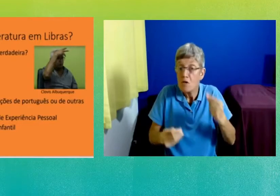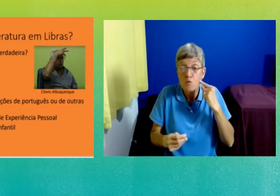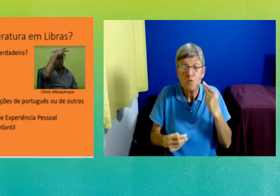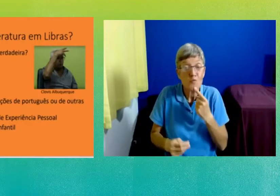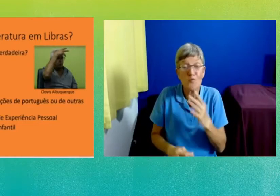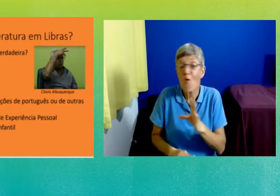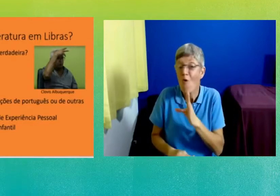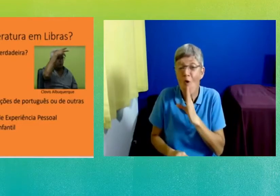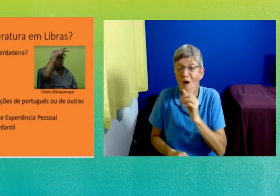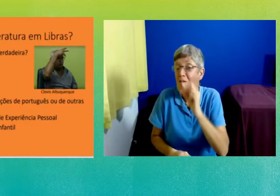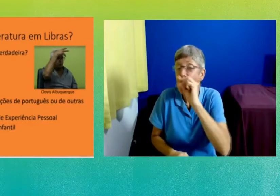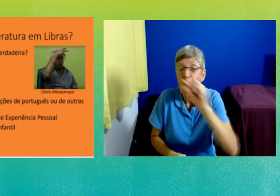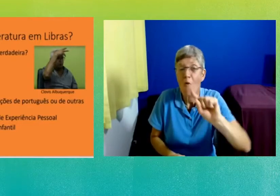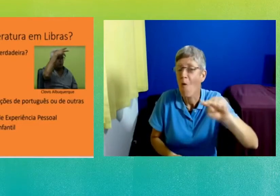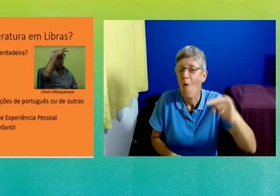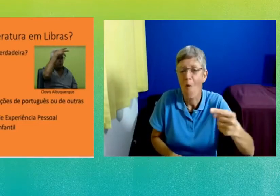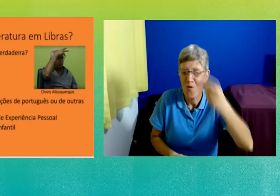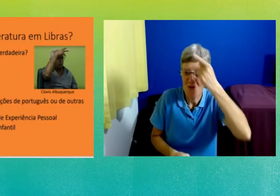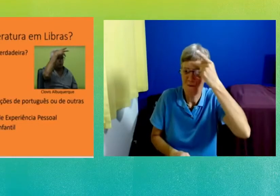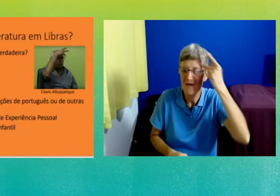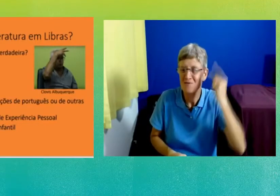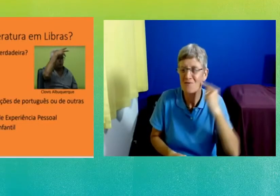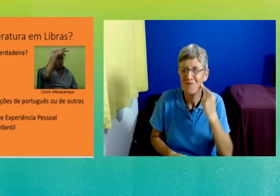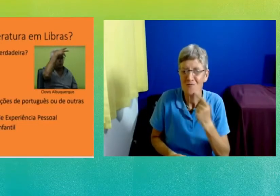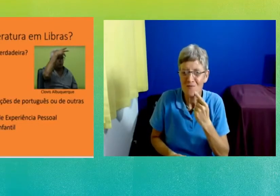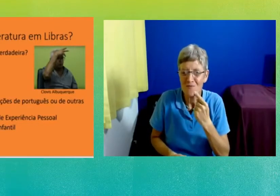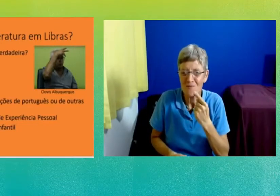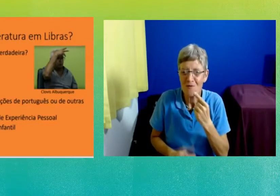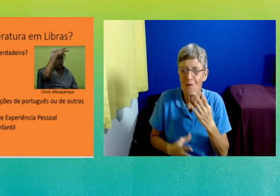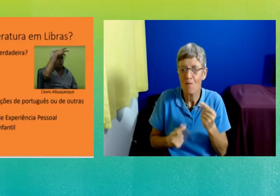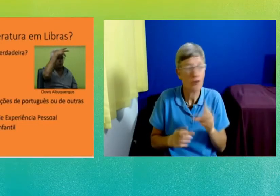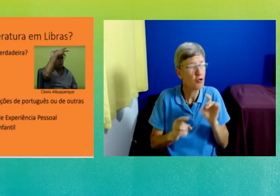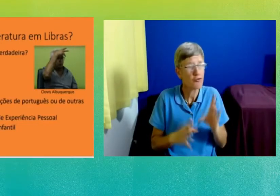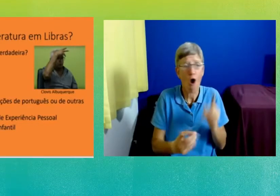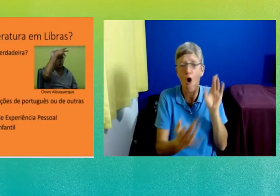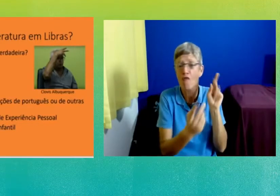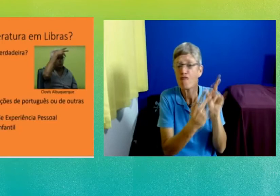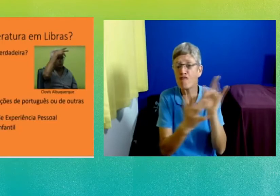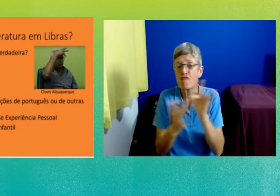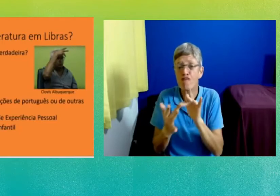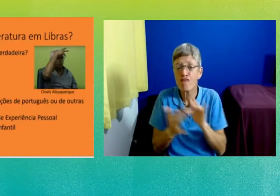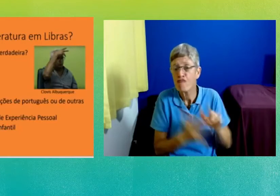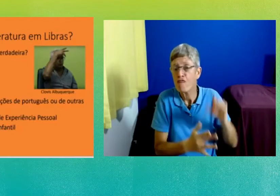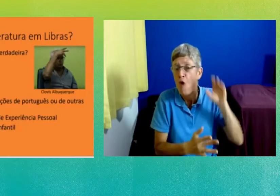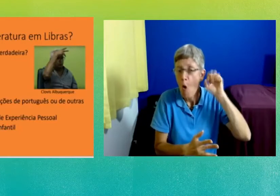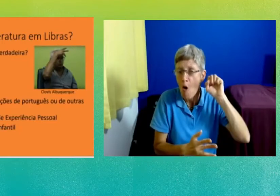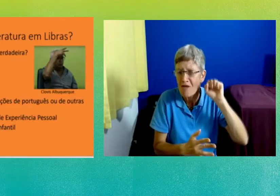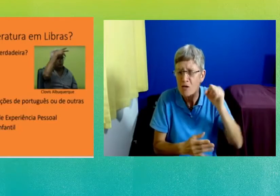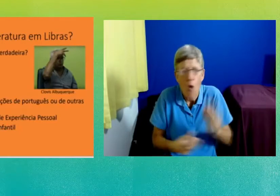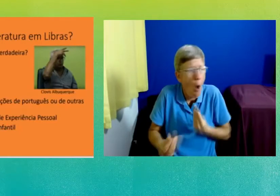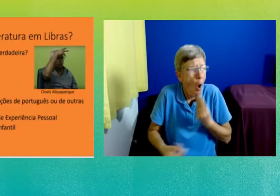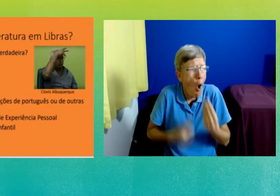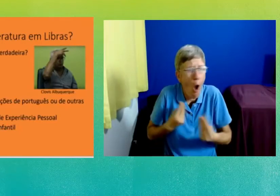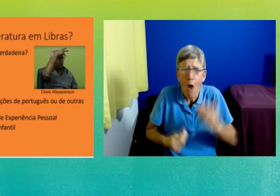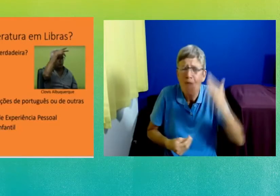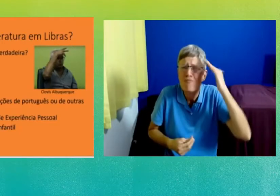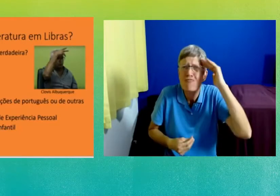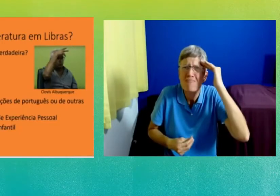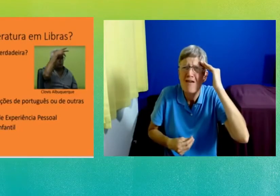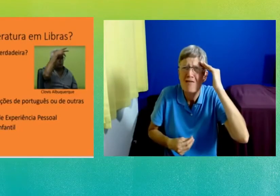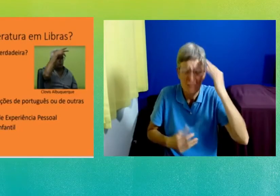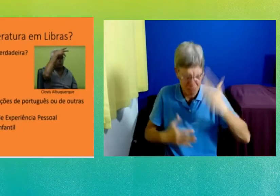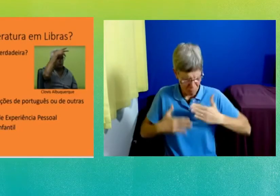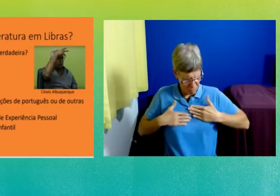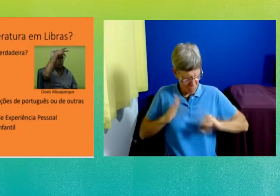muito, muito importante para a vivência, para a experiência, para a pessoa surda, o contato